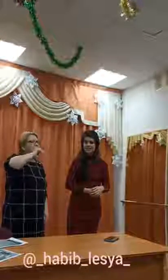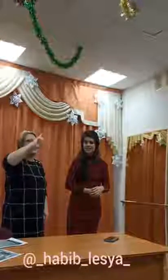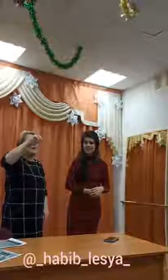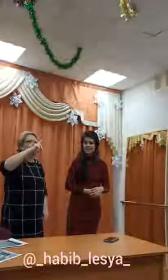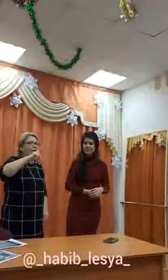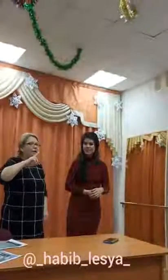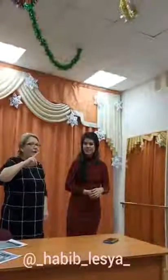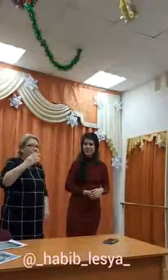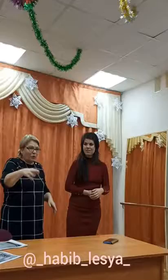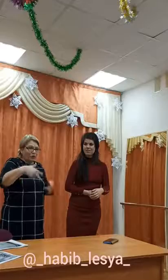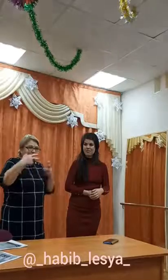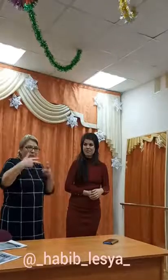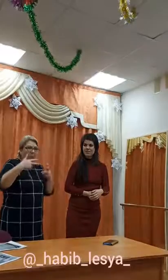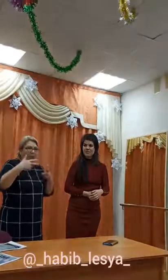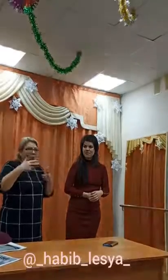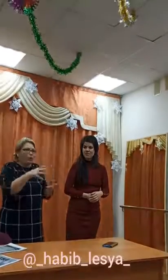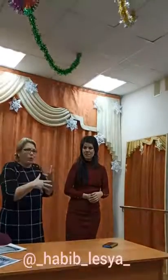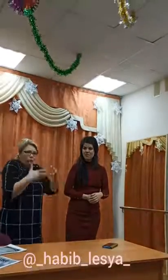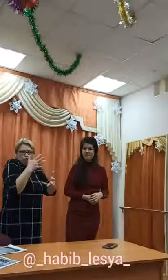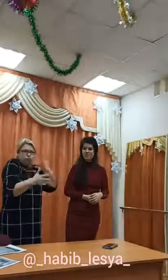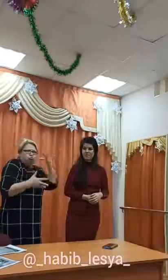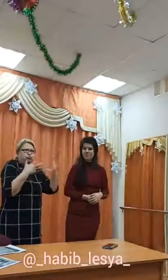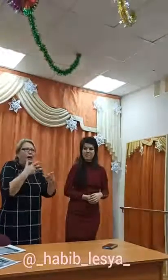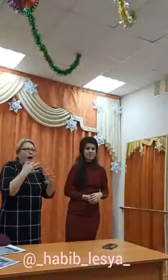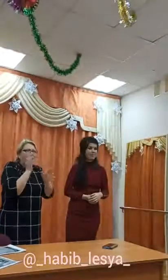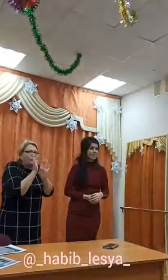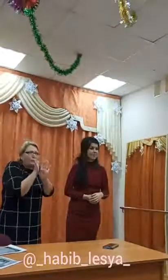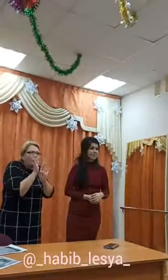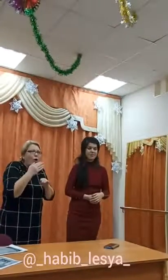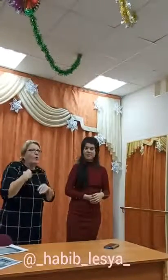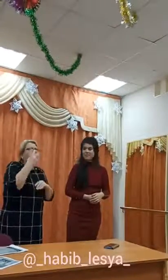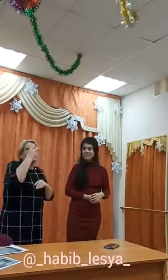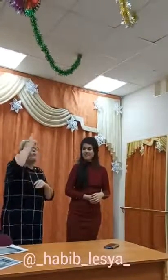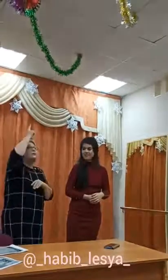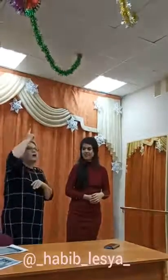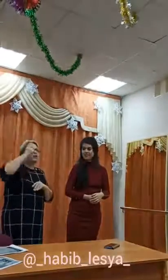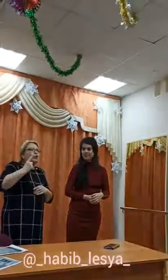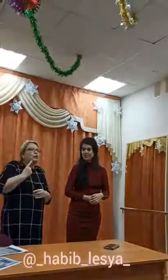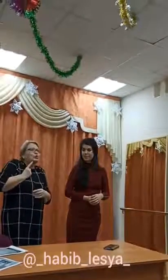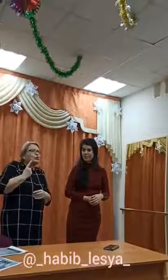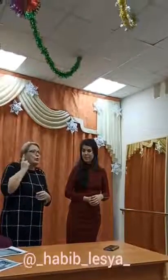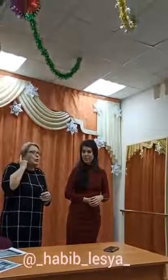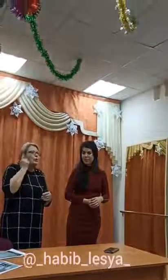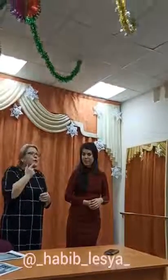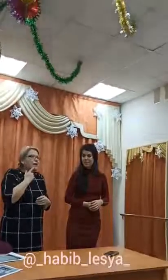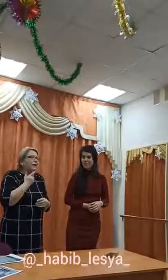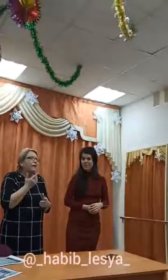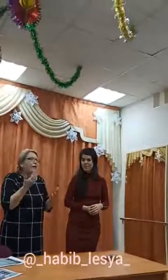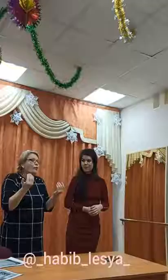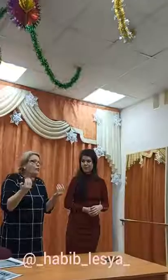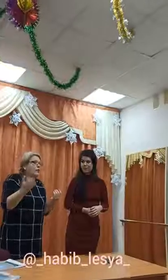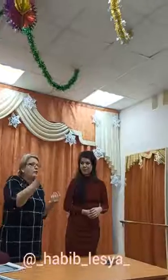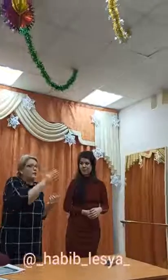Талбек. Сегодня убрал. Один, подожди. Второй этаж. Глухие. Получается, все.